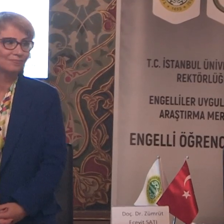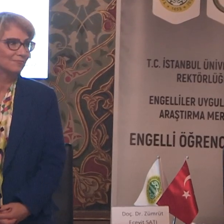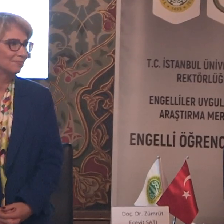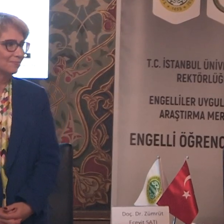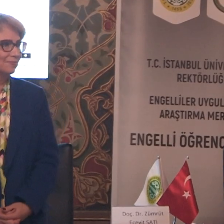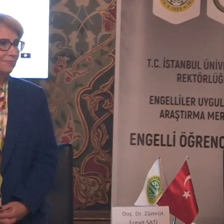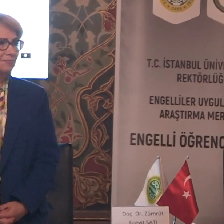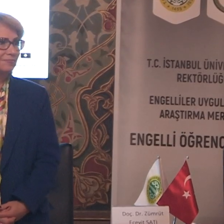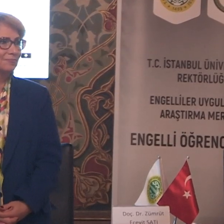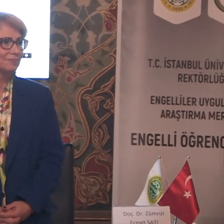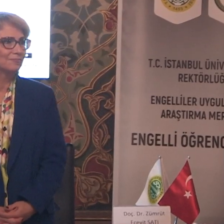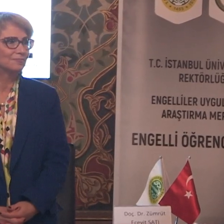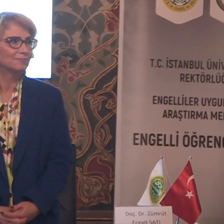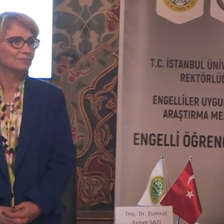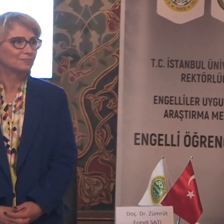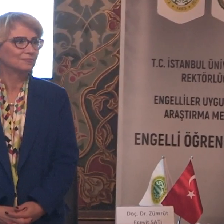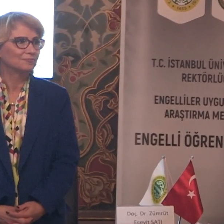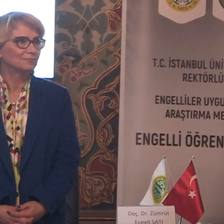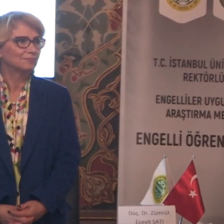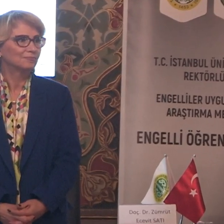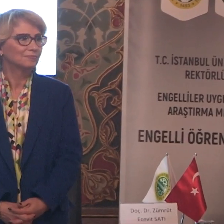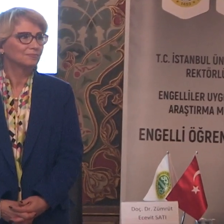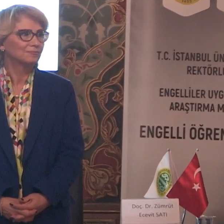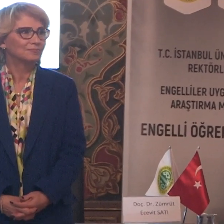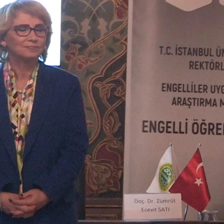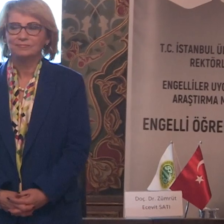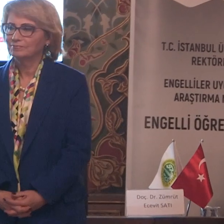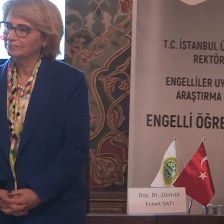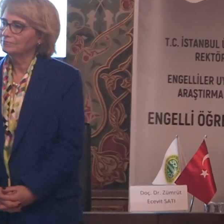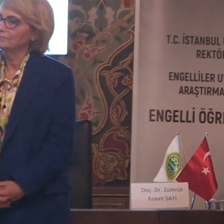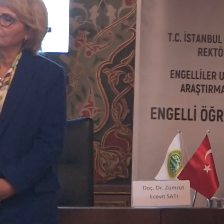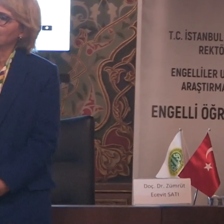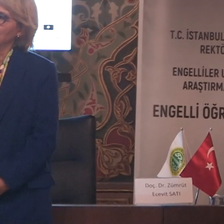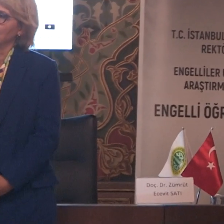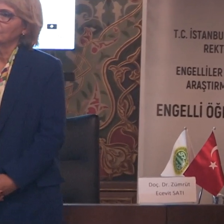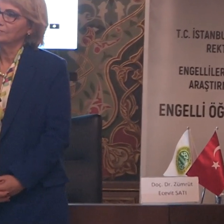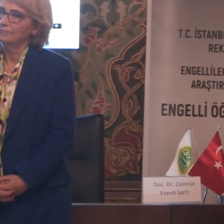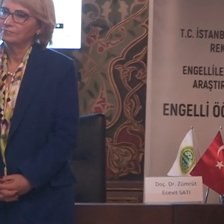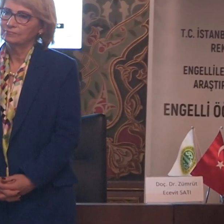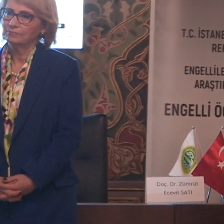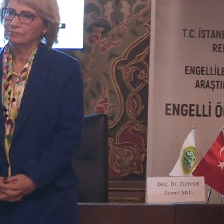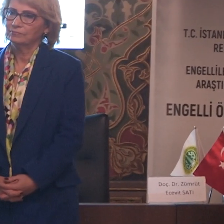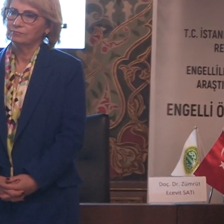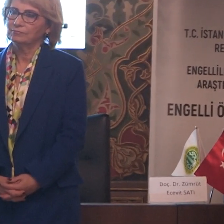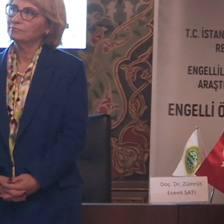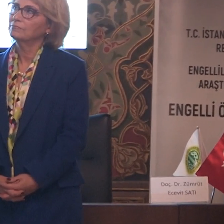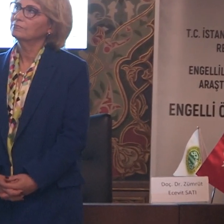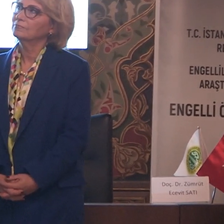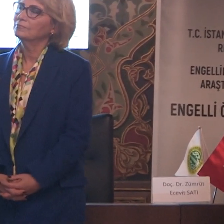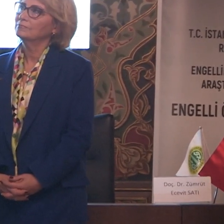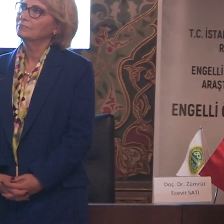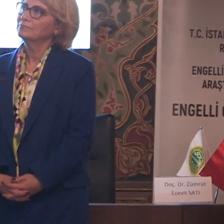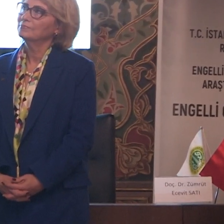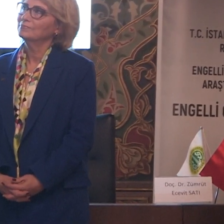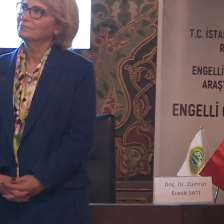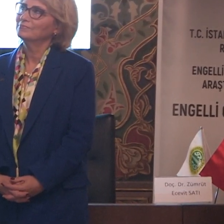Sahin Hoca'ya ve bütün Emregar ailesindeki bütün yönetim kurulu üyelerine, öğrencilerimize, bütün akademik ve idari karşılığında.